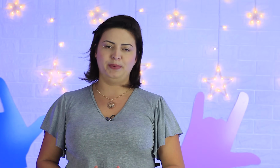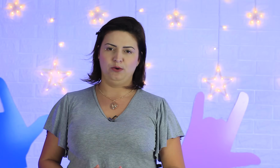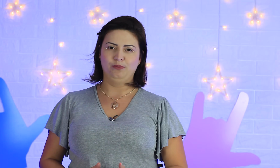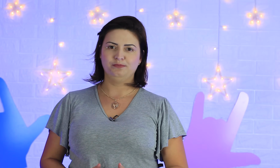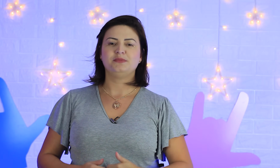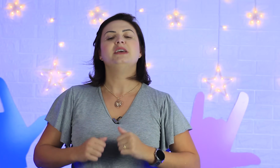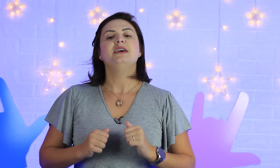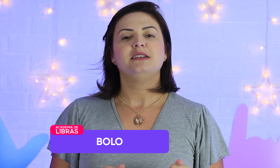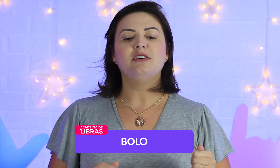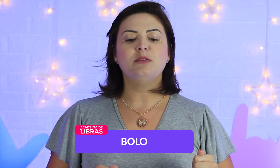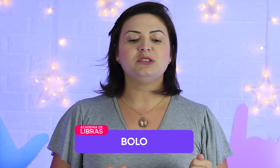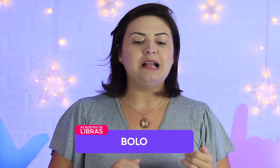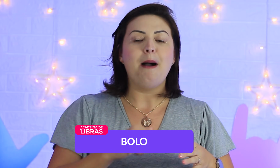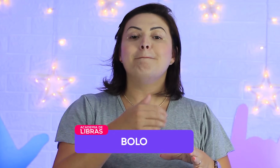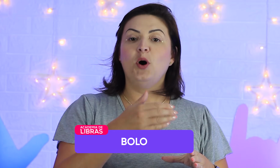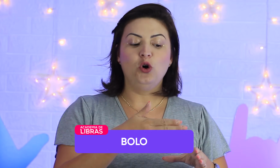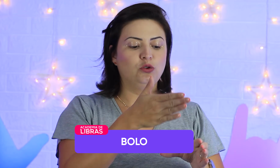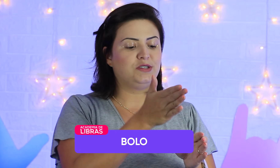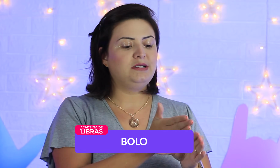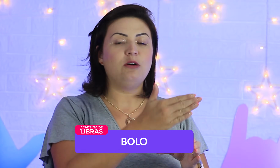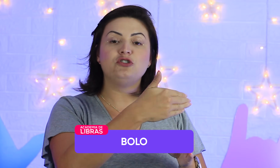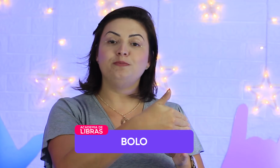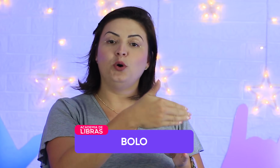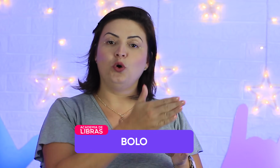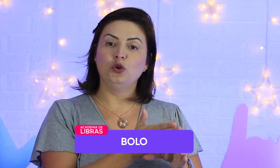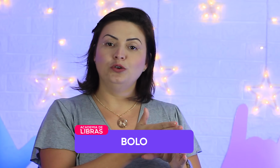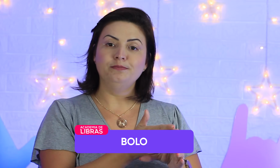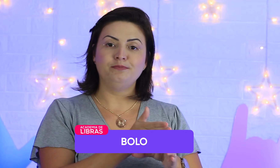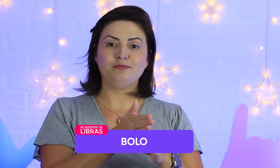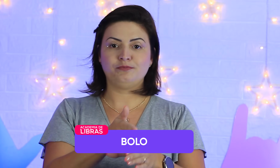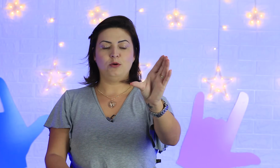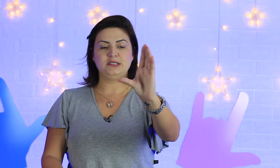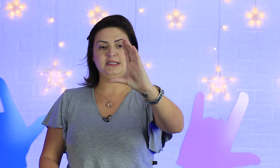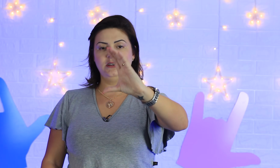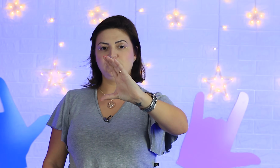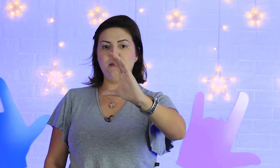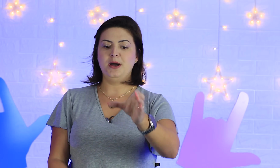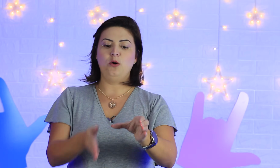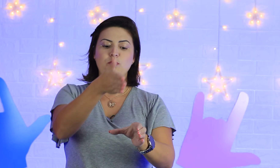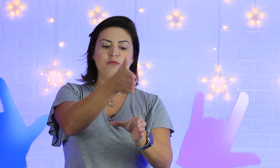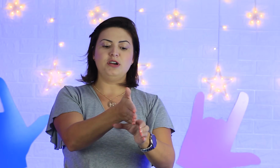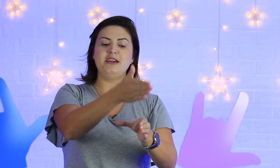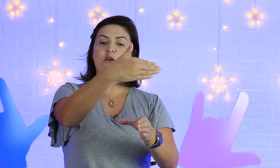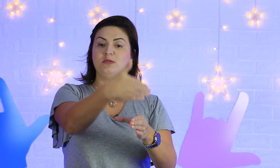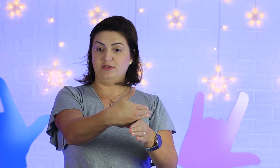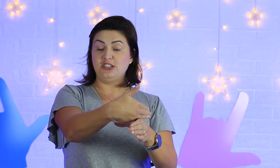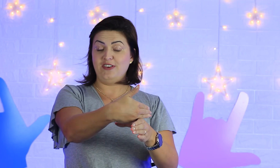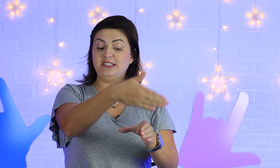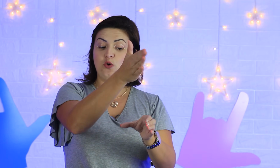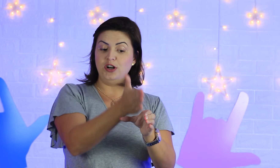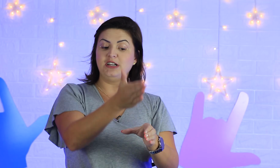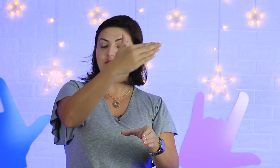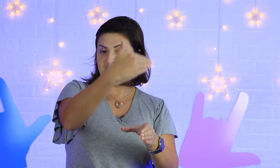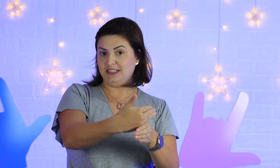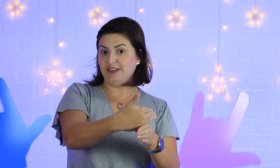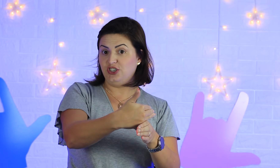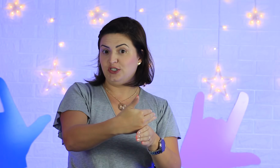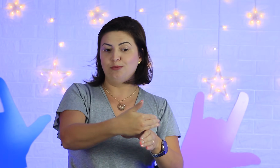pão. Então, vamos lá. Bolo, sinal de bolo. Posição na mão. Como se você estivesse cortando aqui as fatias do